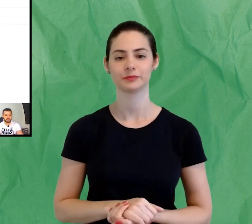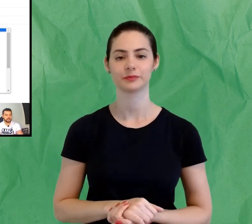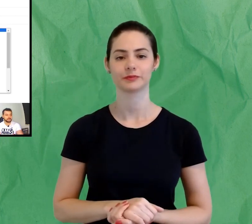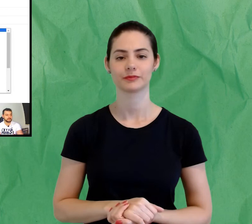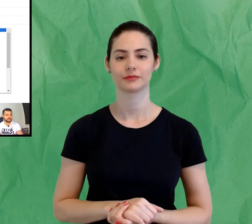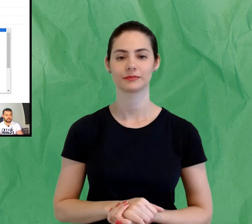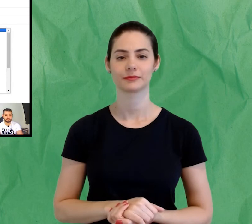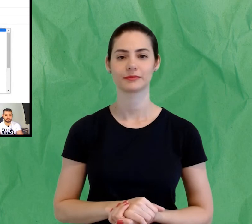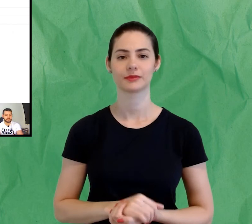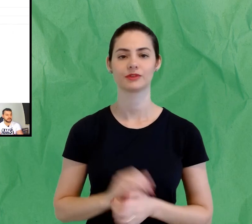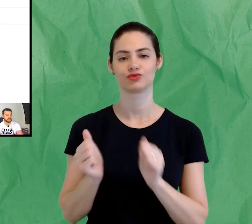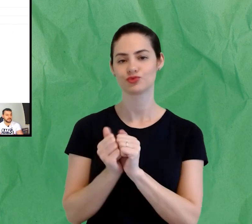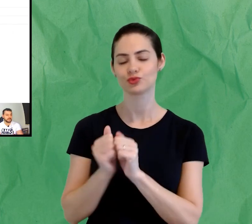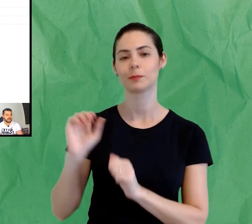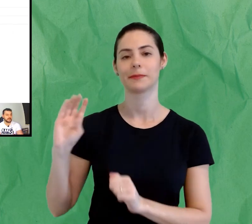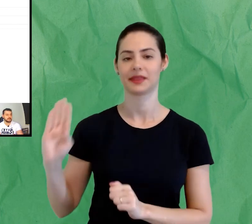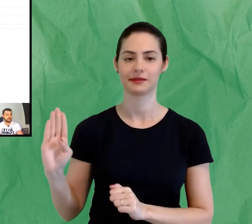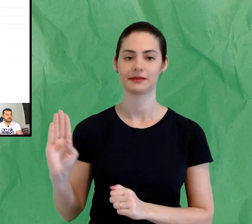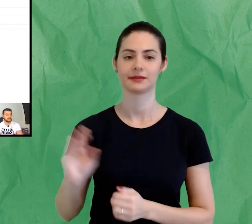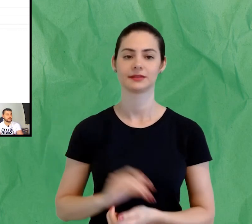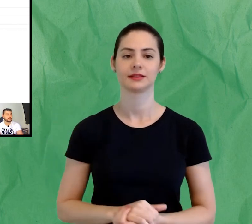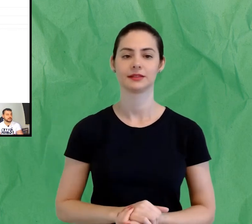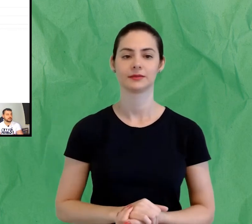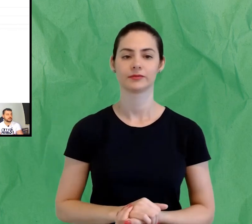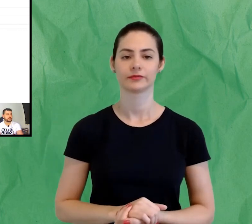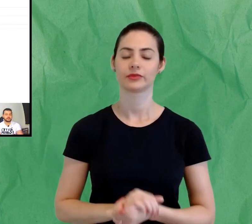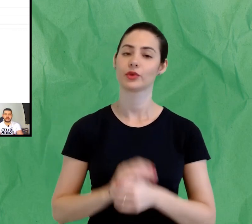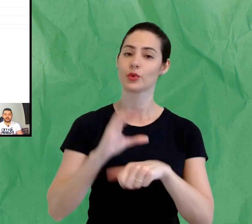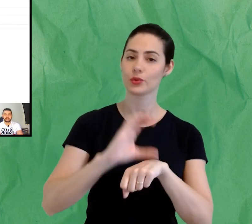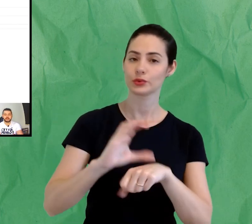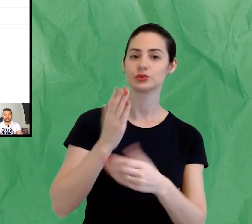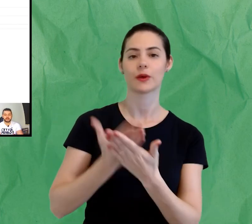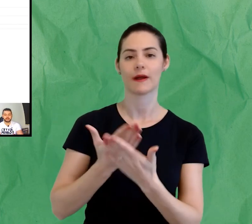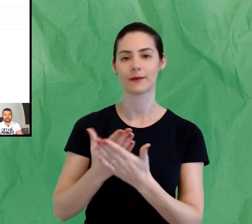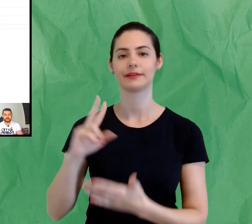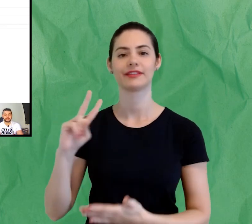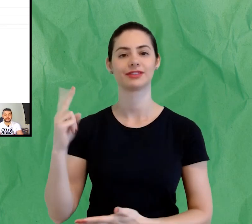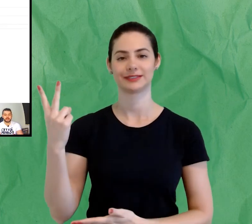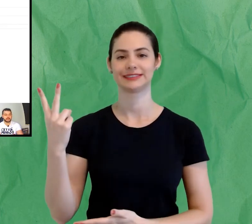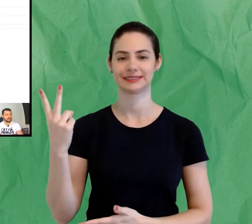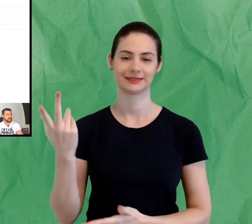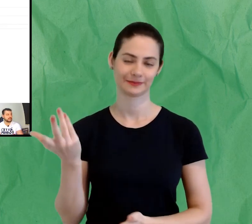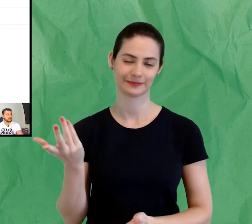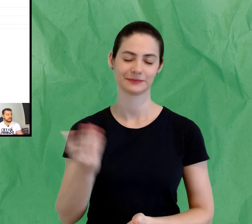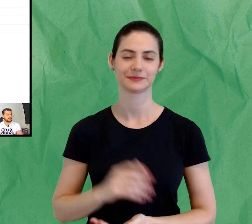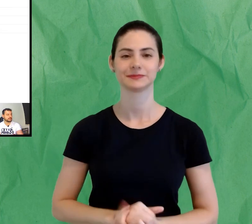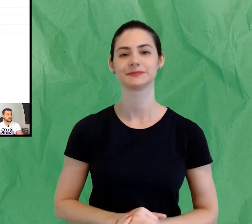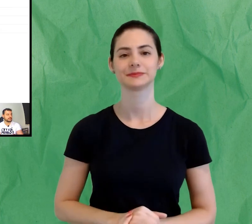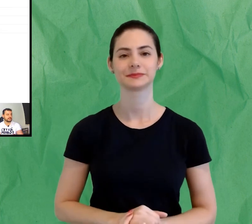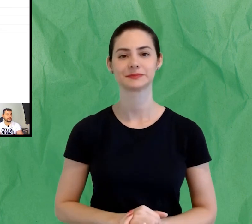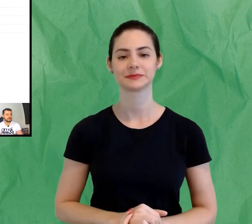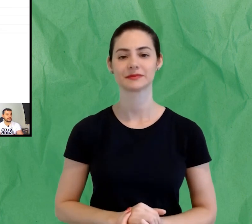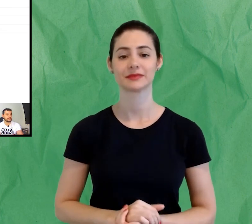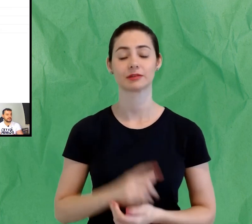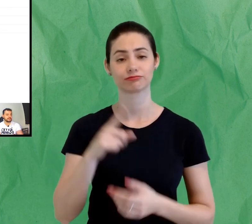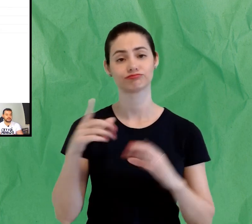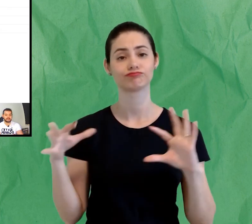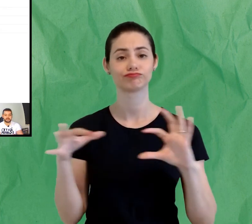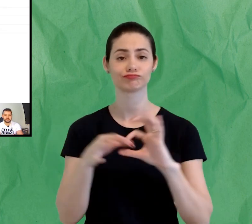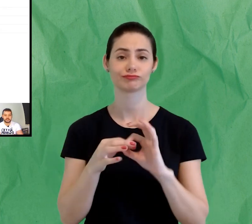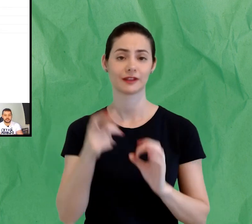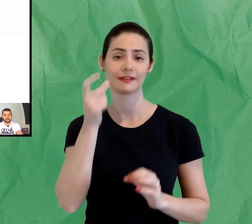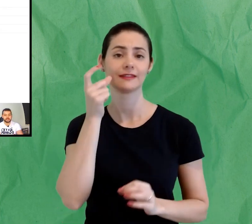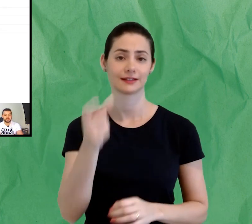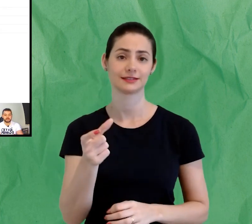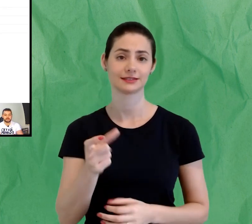B. Tá? Curso, aula 2. Então, essa concatenação aqui é